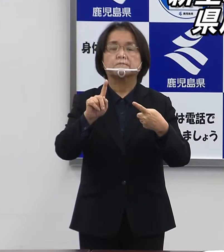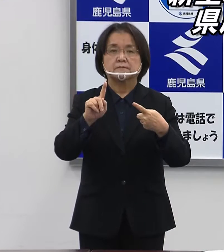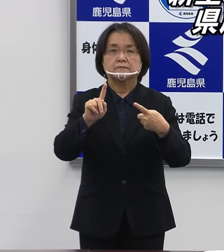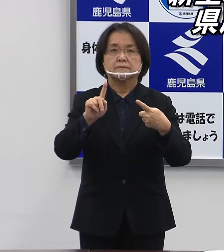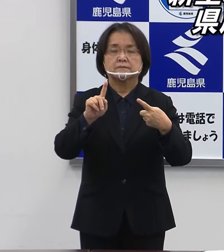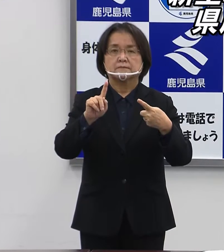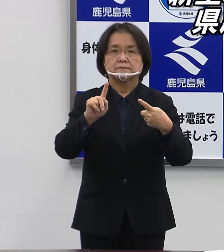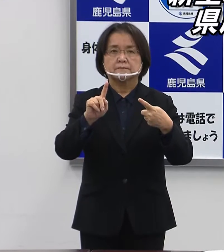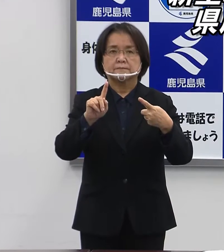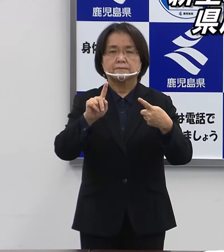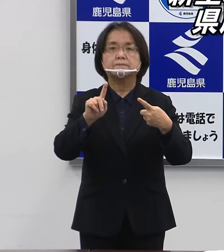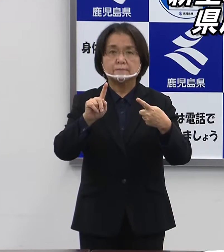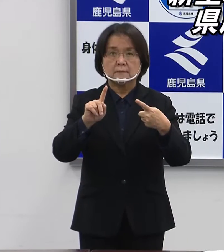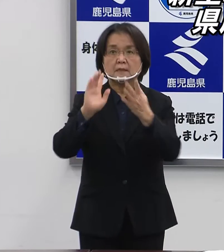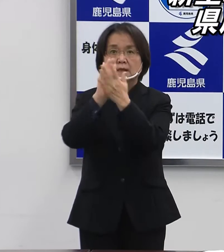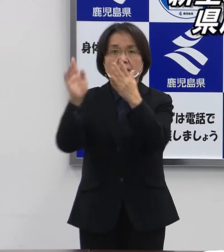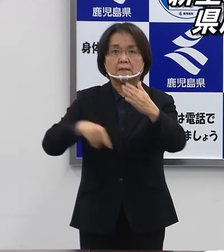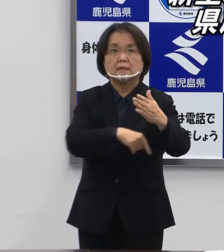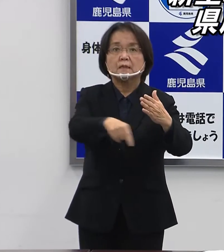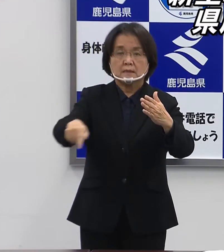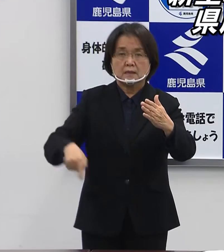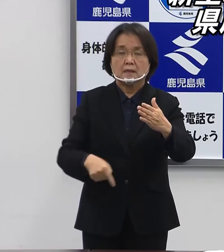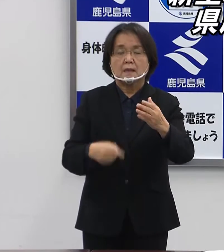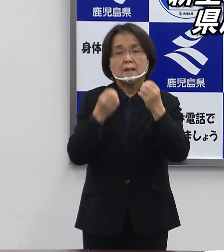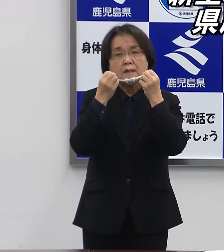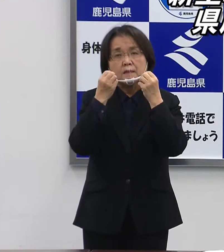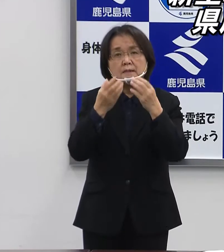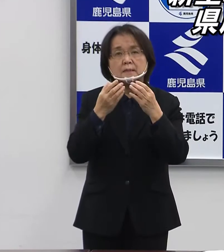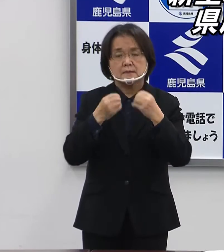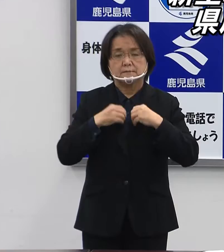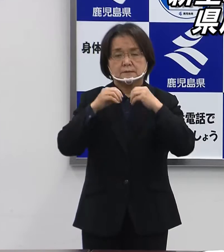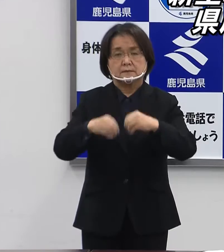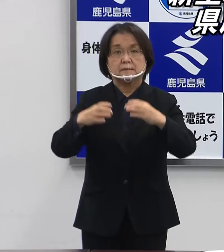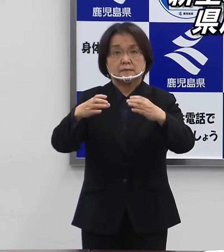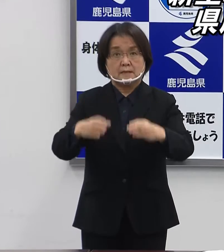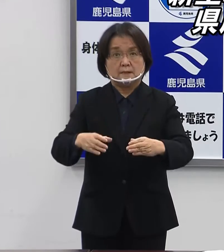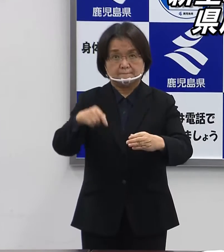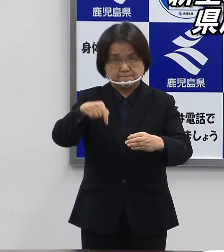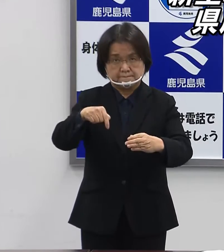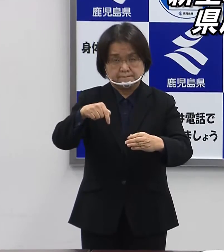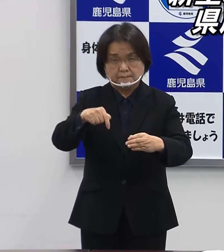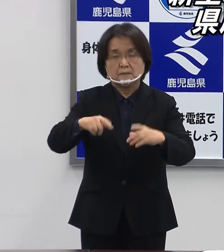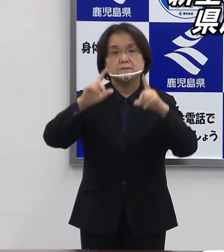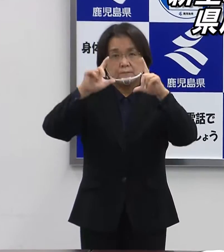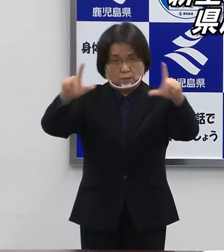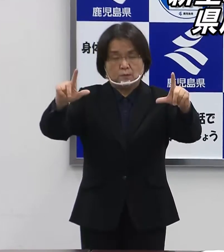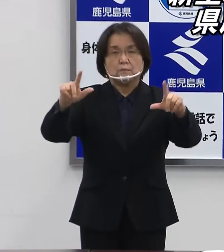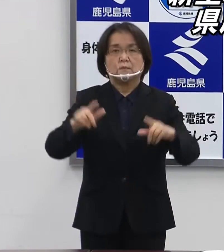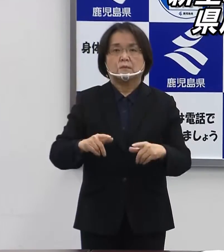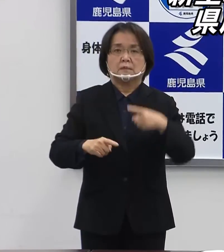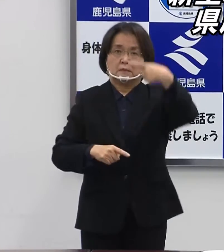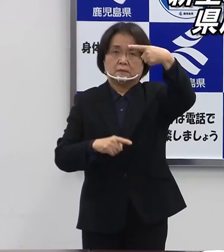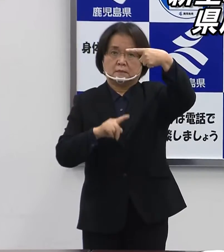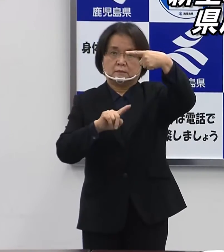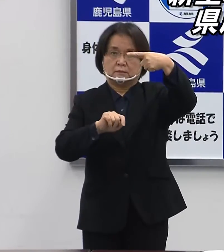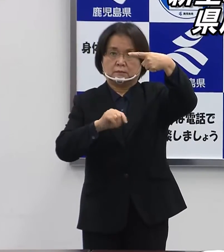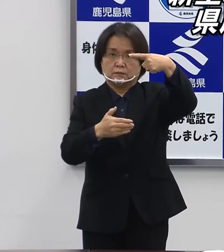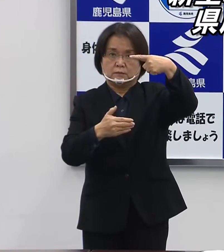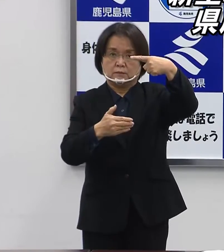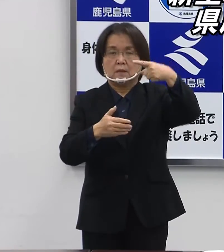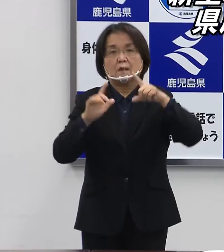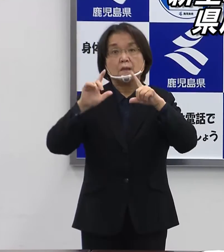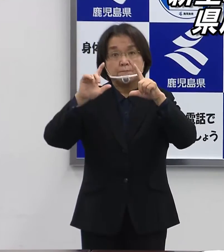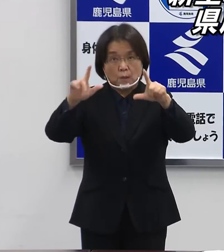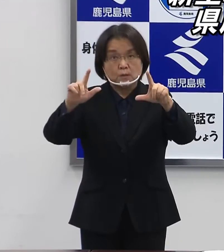が県内の新たな暮らしさあについてです1月19日に発表